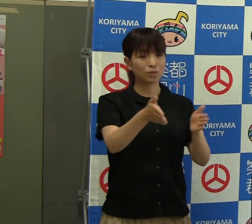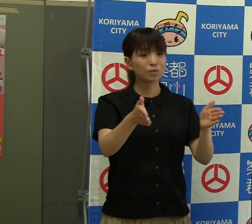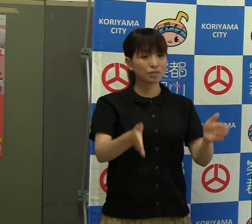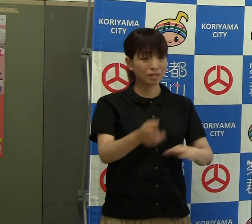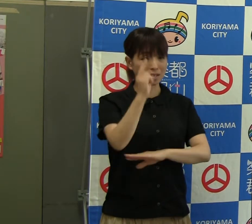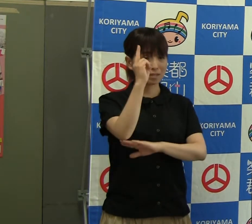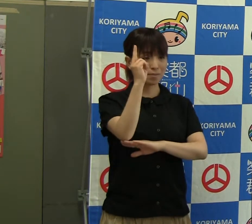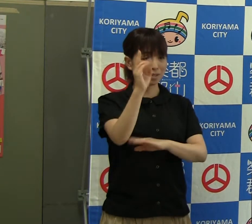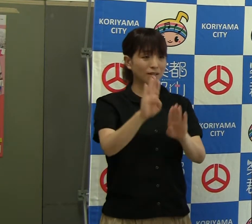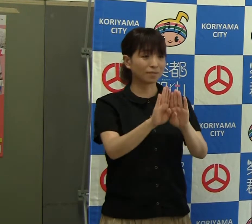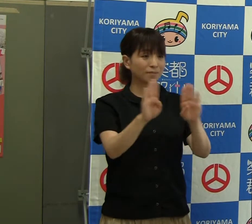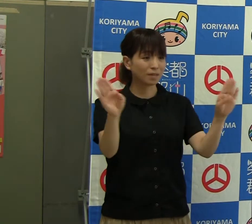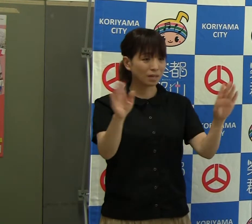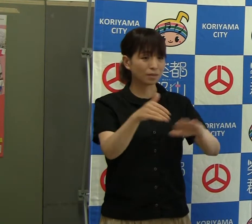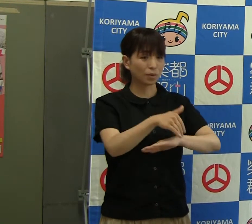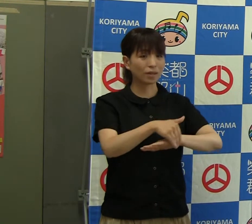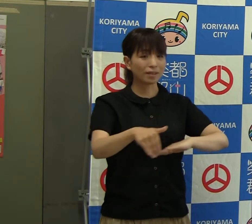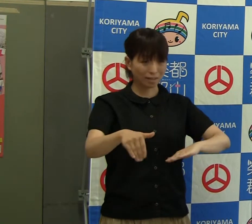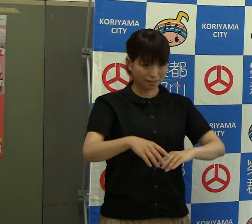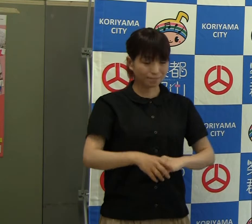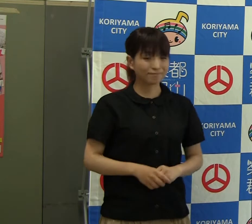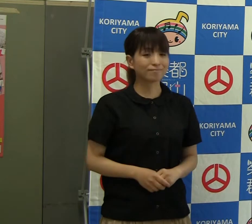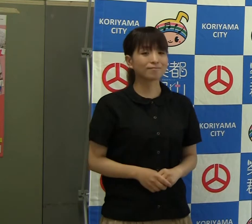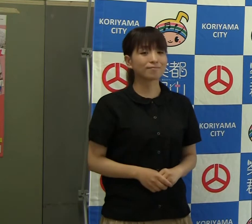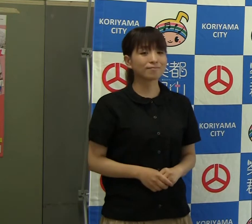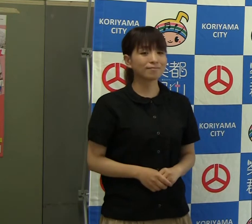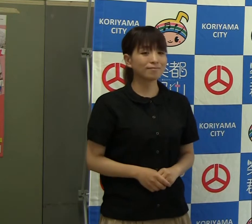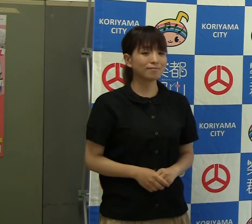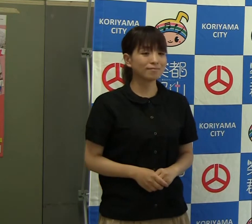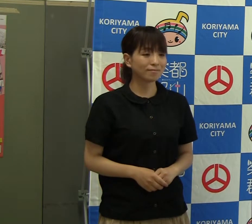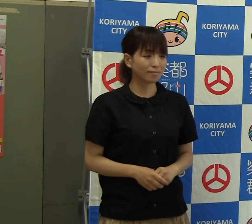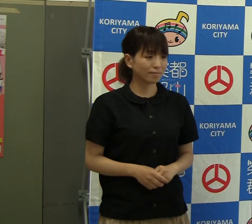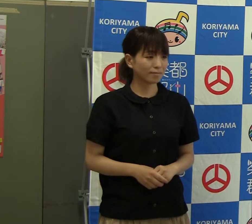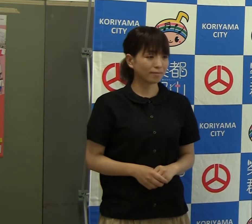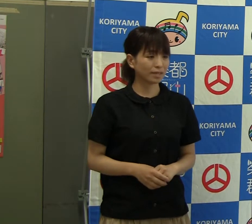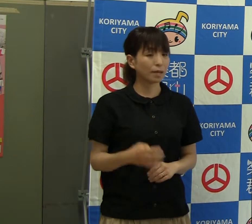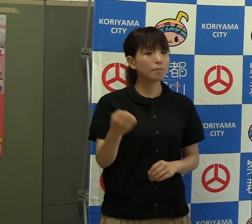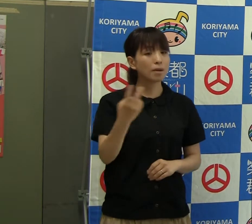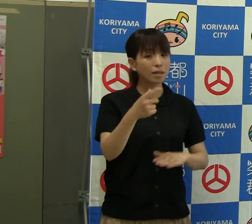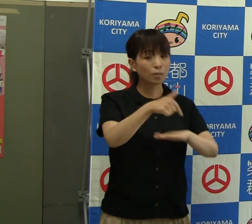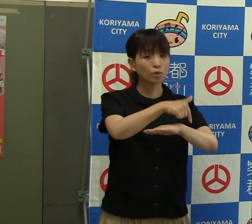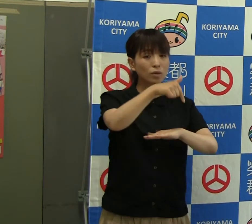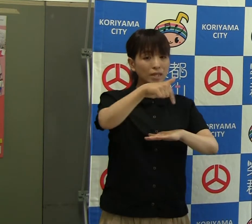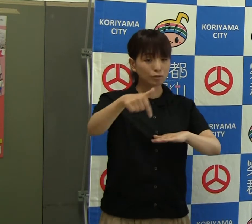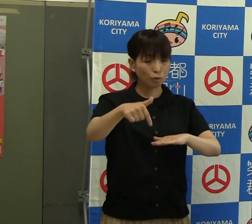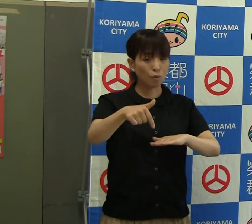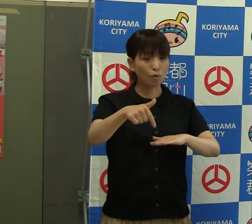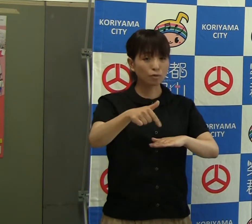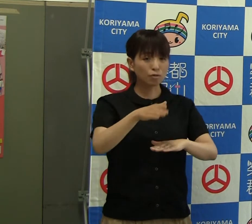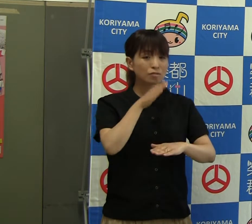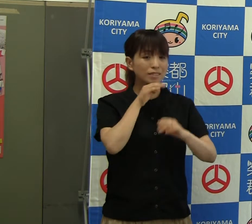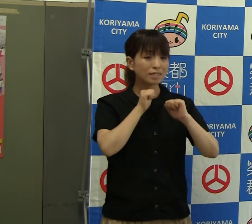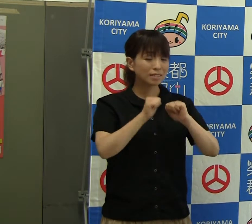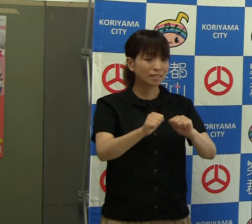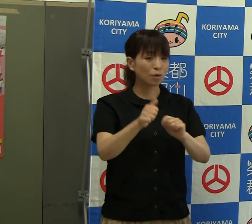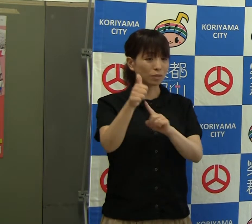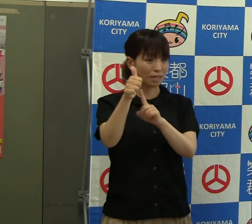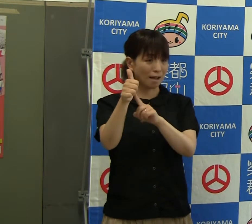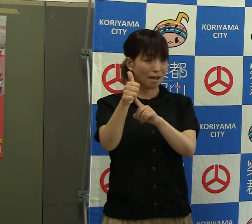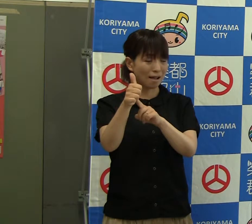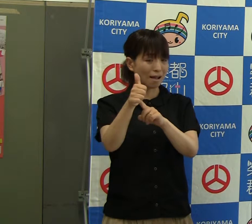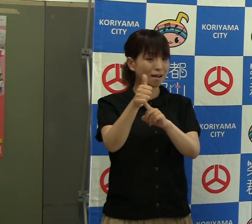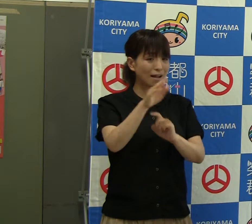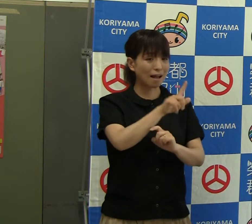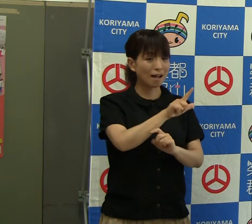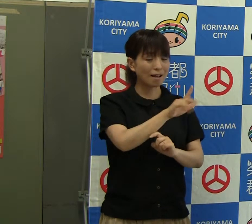セミナーを開く予定でおります。またプロジェクトの実行者が Ready4 株式会社に支払う